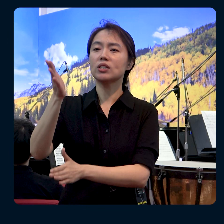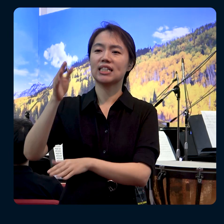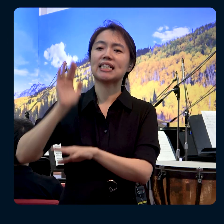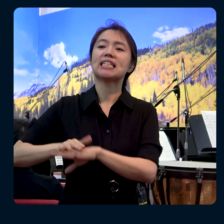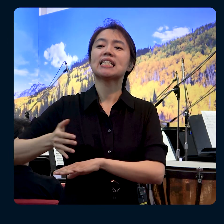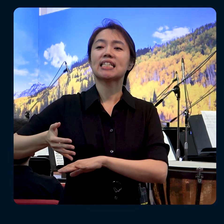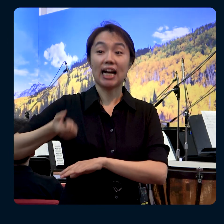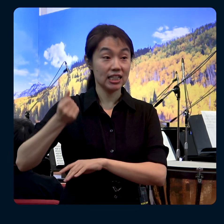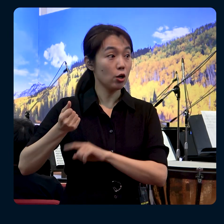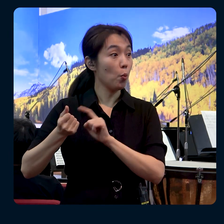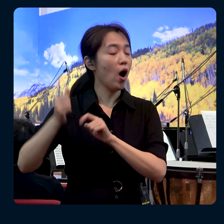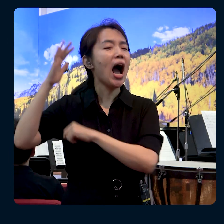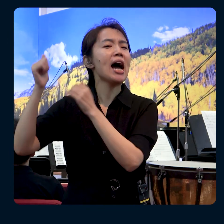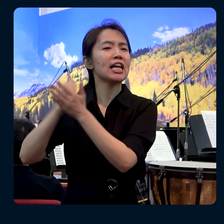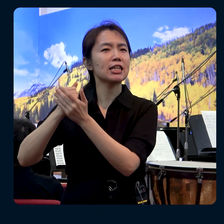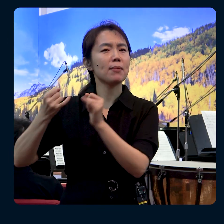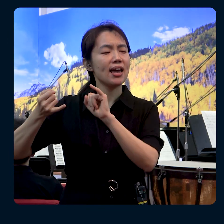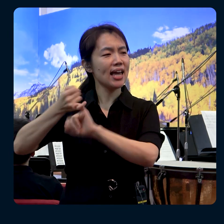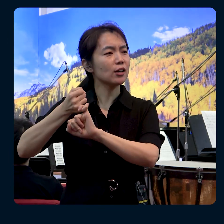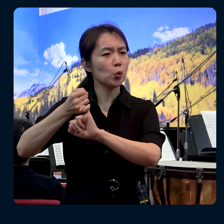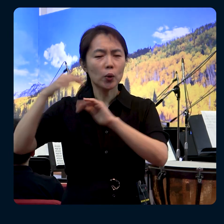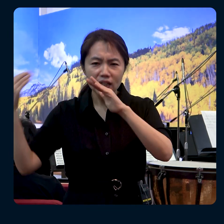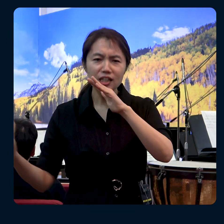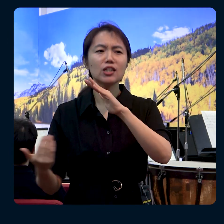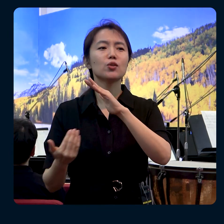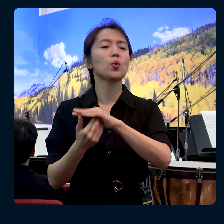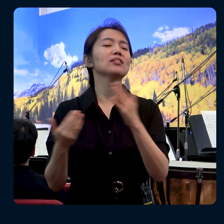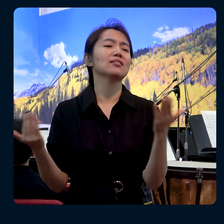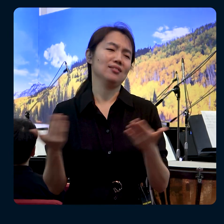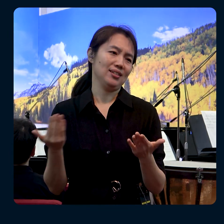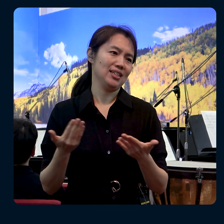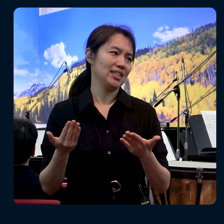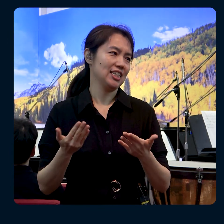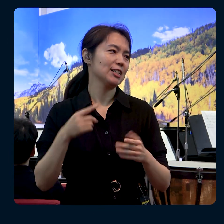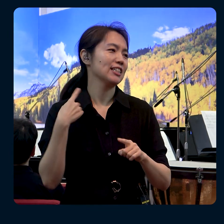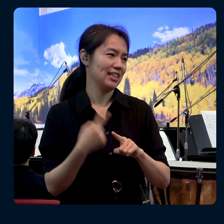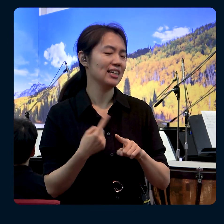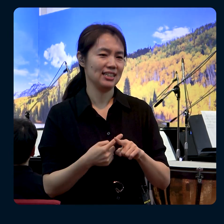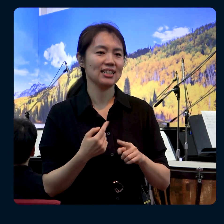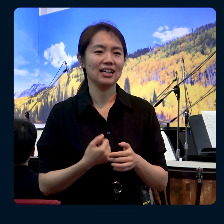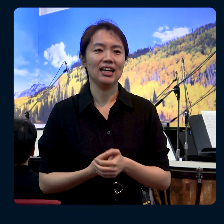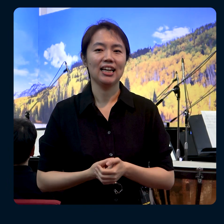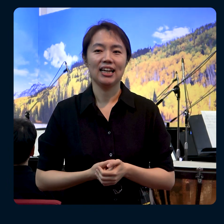축복, 그 땅의 언약이 이루어지는 바로 그 놀라운 일이 지금 일어난 거예요.